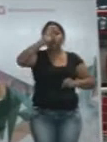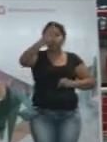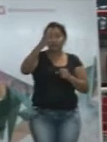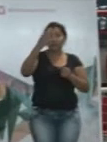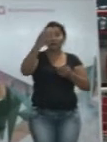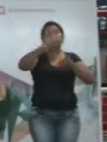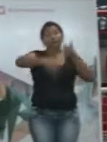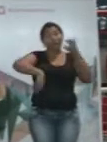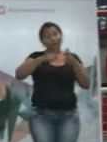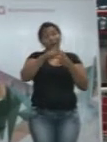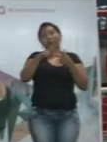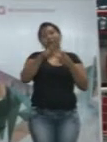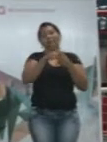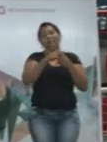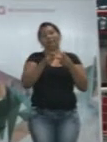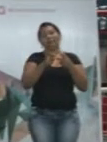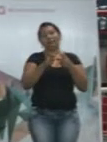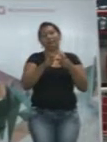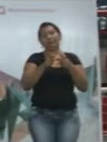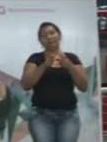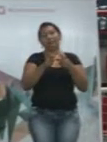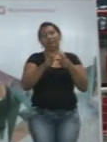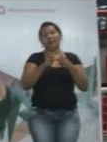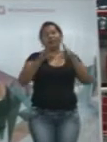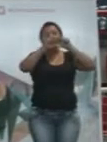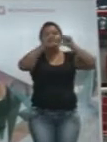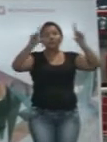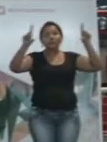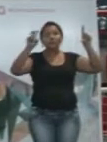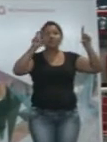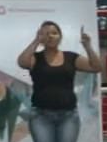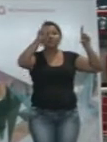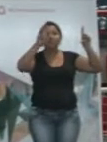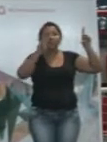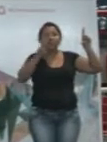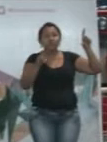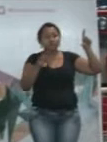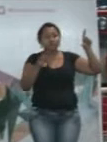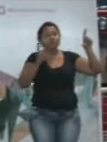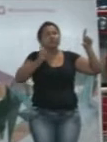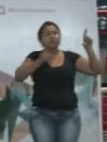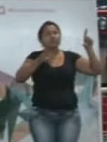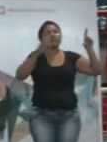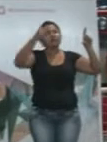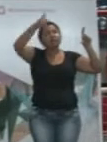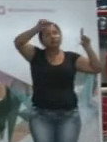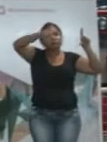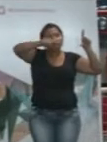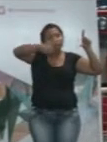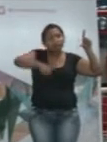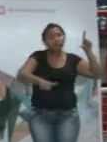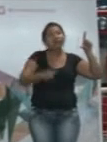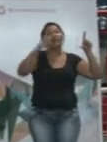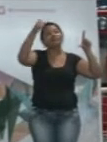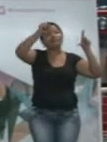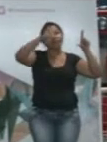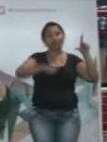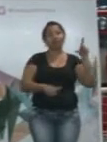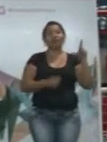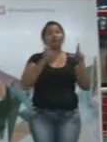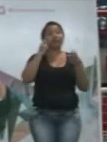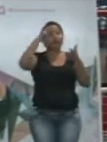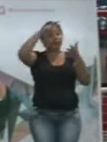não vai dar para você um enunciado que não seja útil. Por isso que você tem que fazer a leitura e colocar